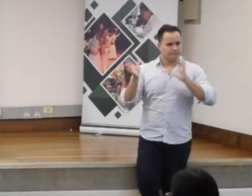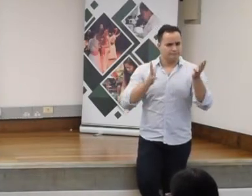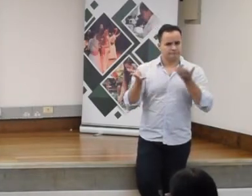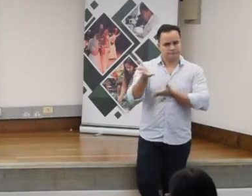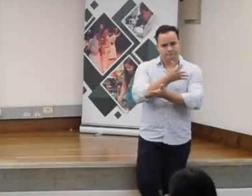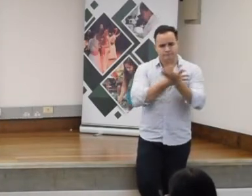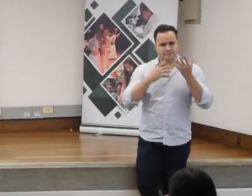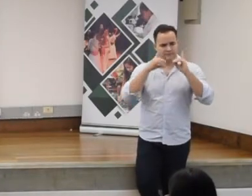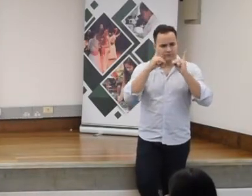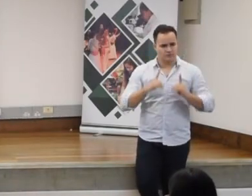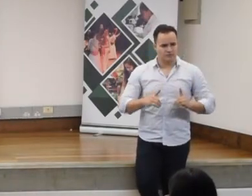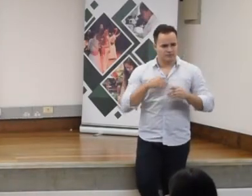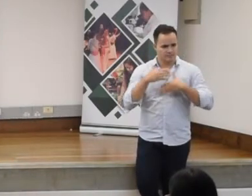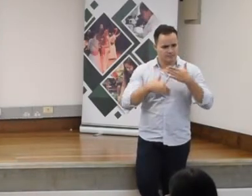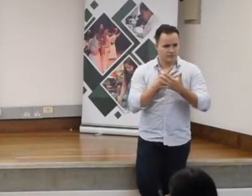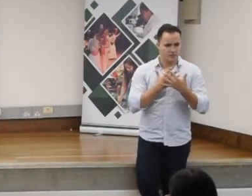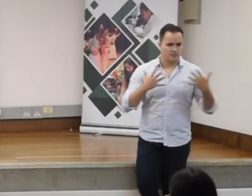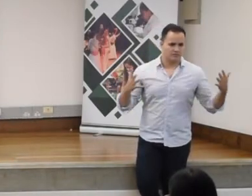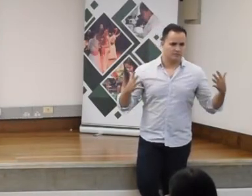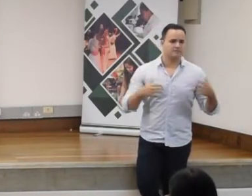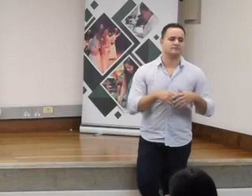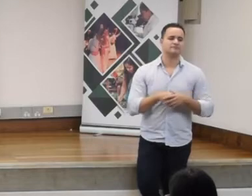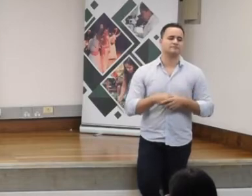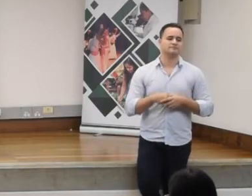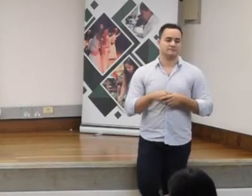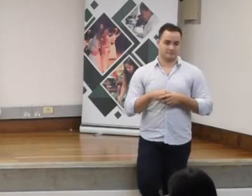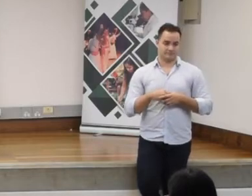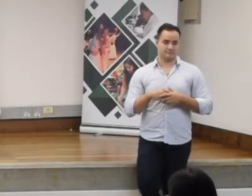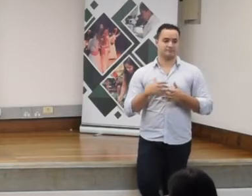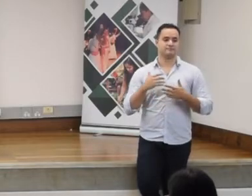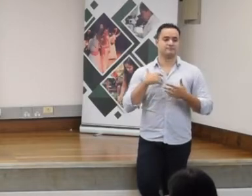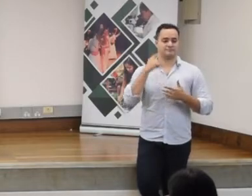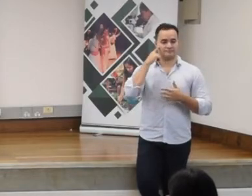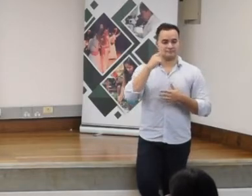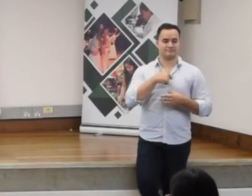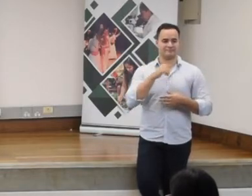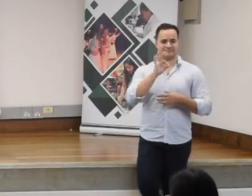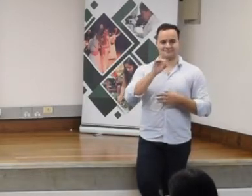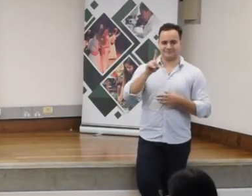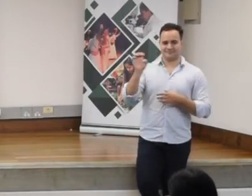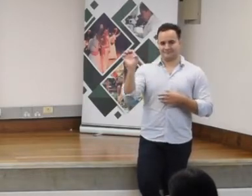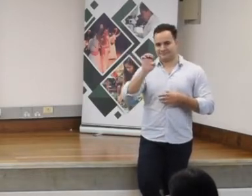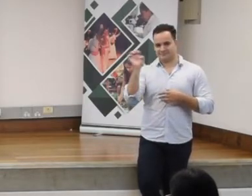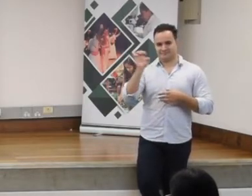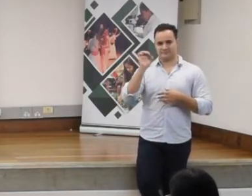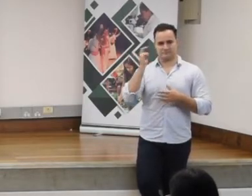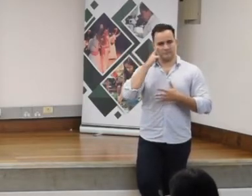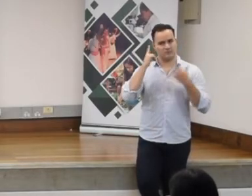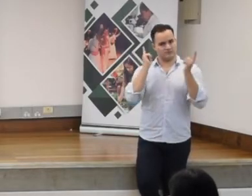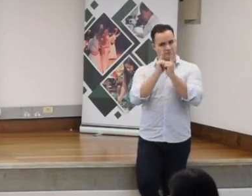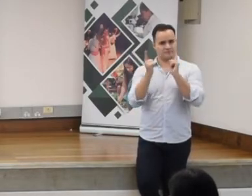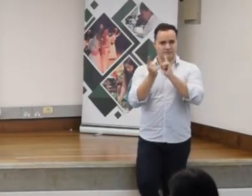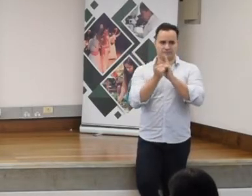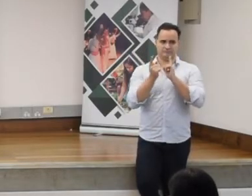decisiones. Esperamos entonces que ustedes nos acompañen el 31 de enero en esa primera reunión de